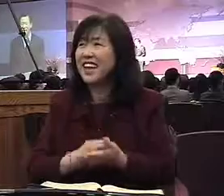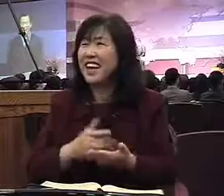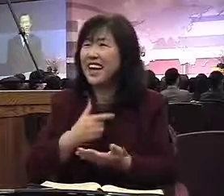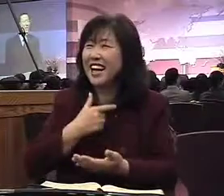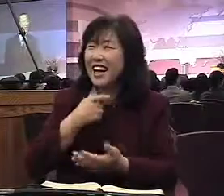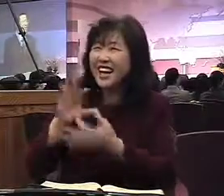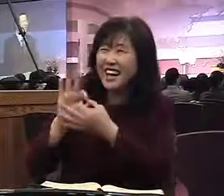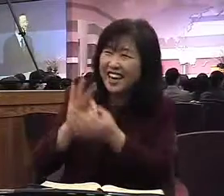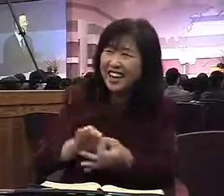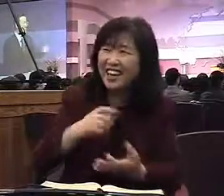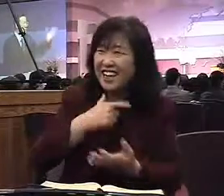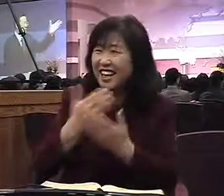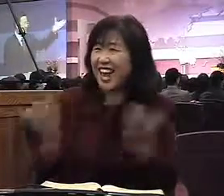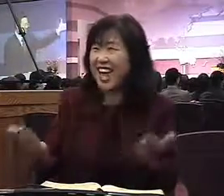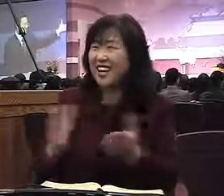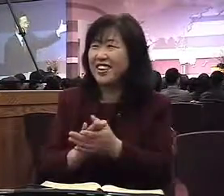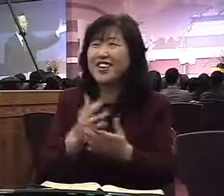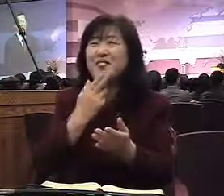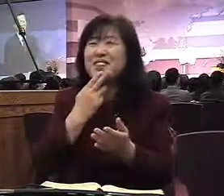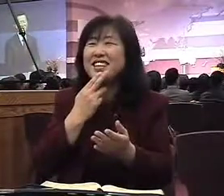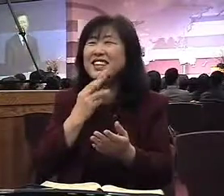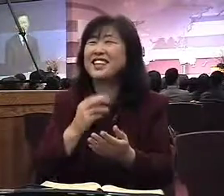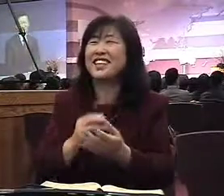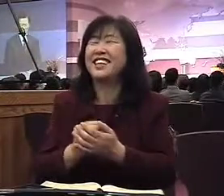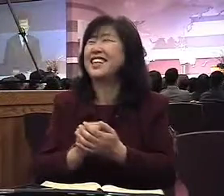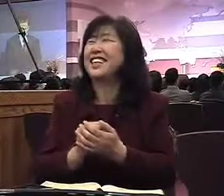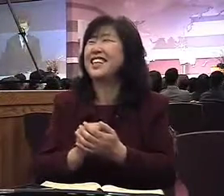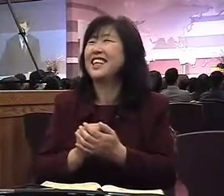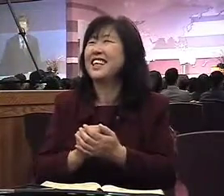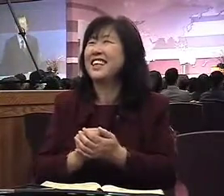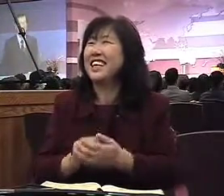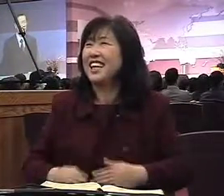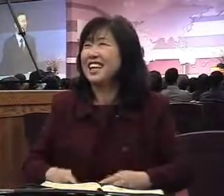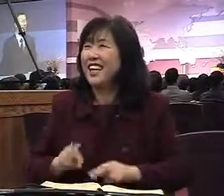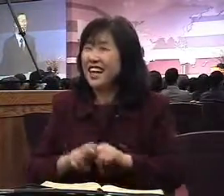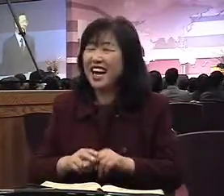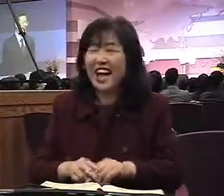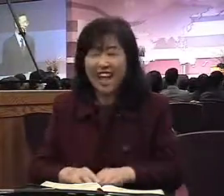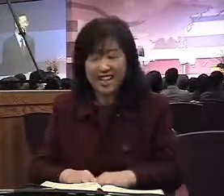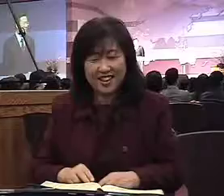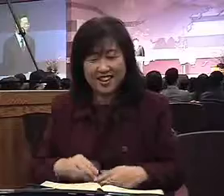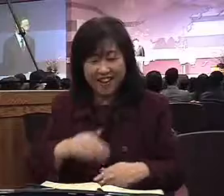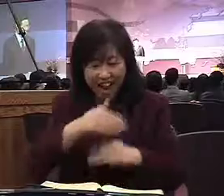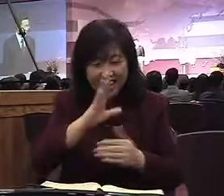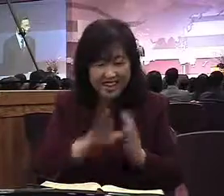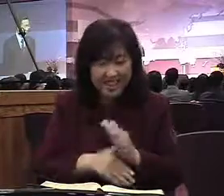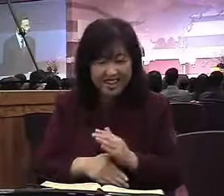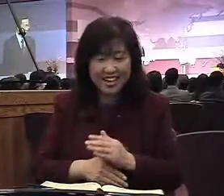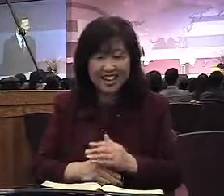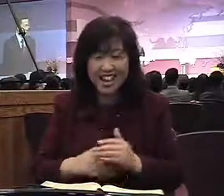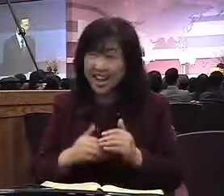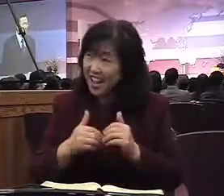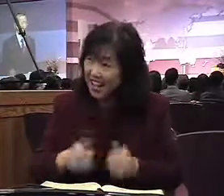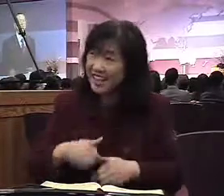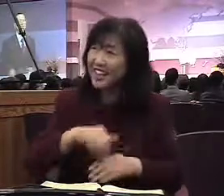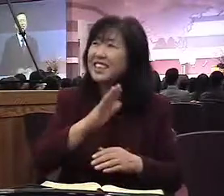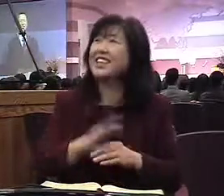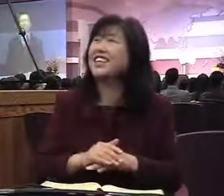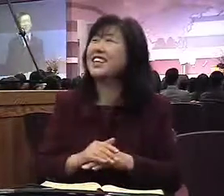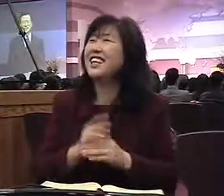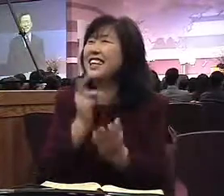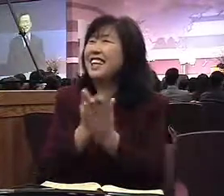그 다음에 또 나갈 때에 또 안녕히 가시라고 주차장까지 와서 인사하죠.